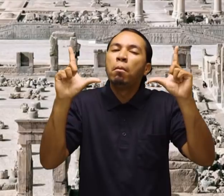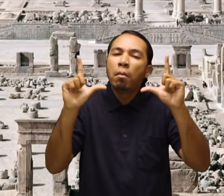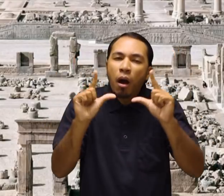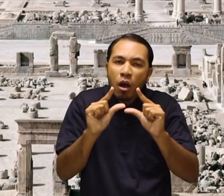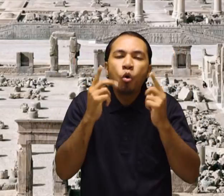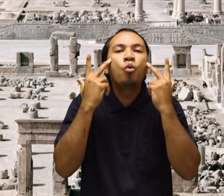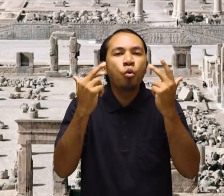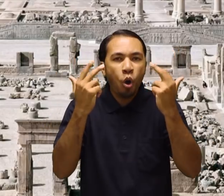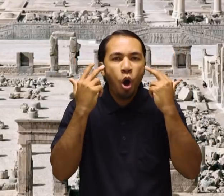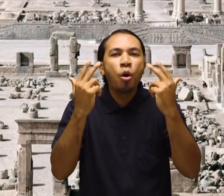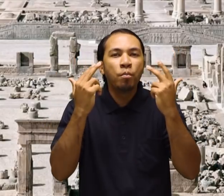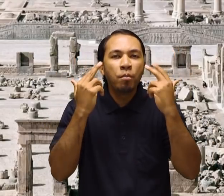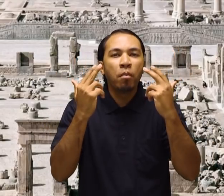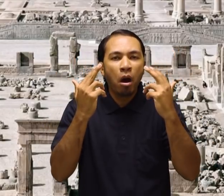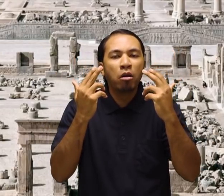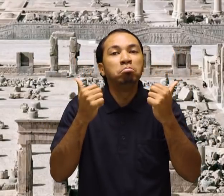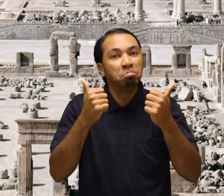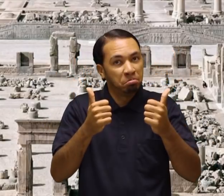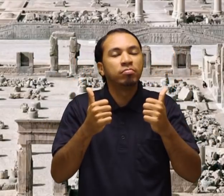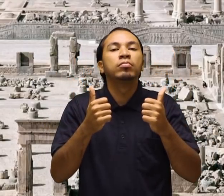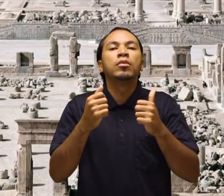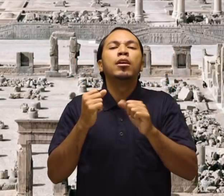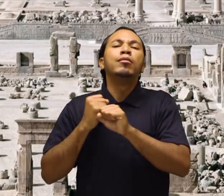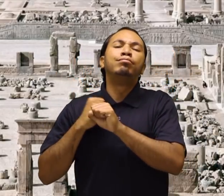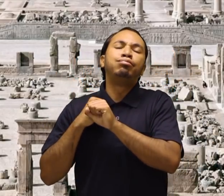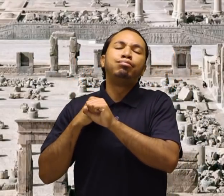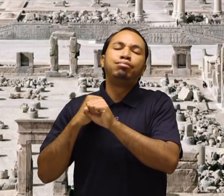um império que sucedeu a Babilônia.